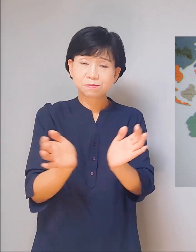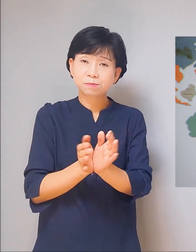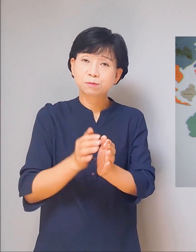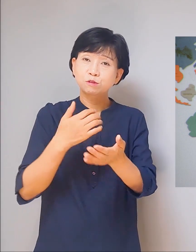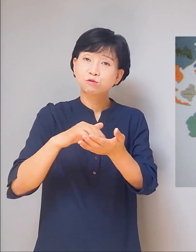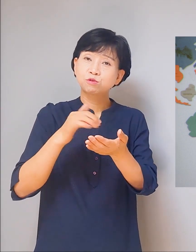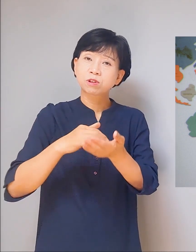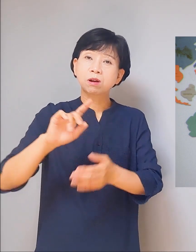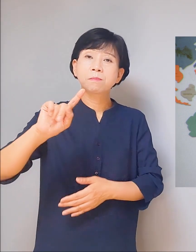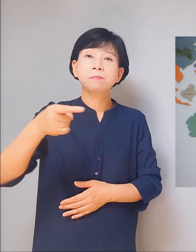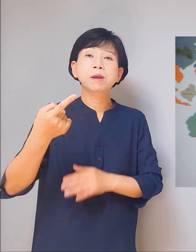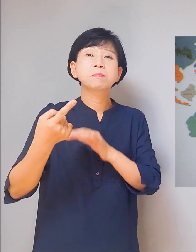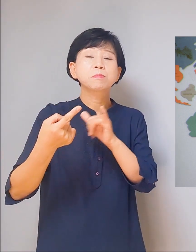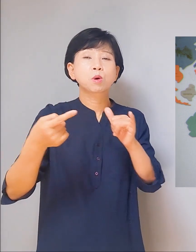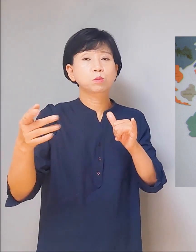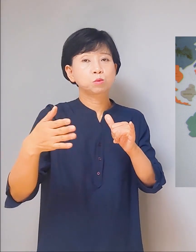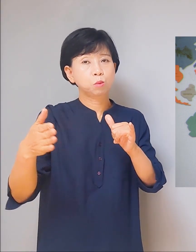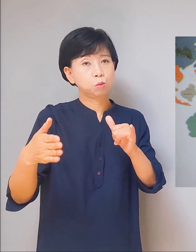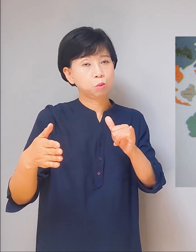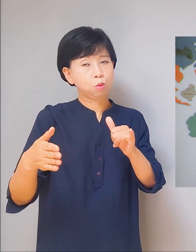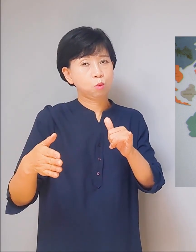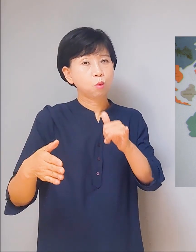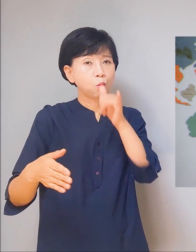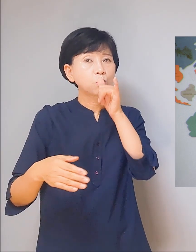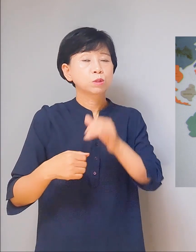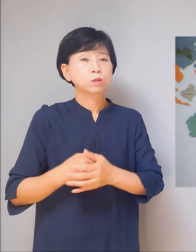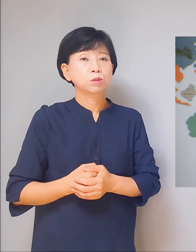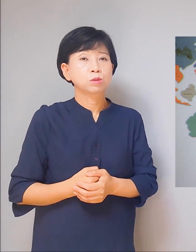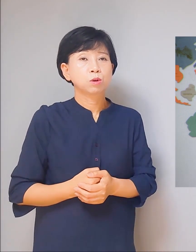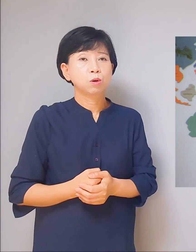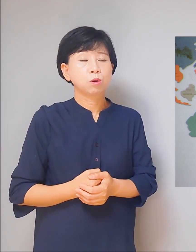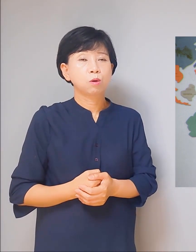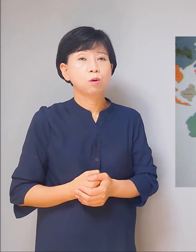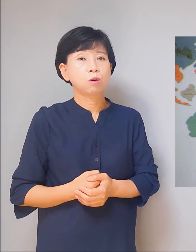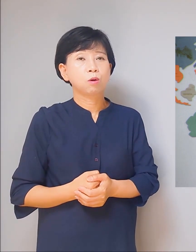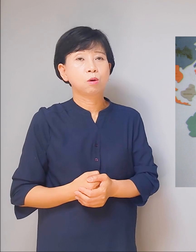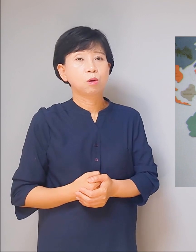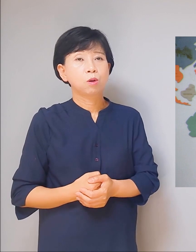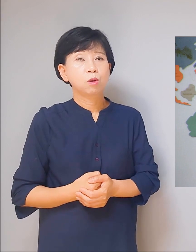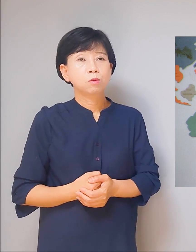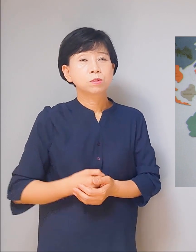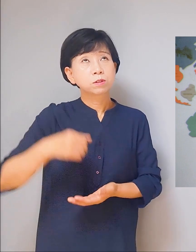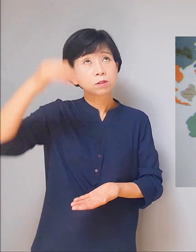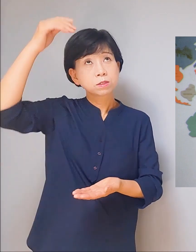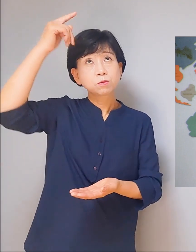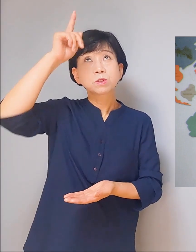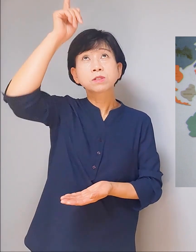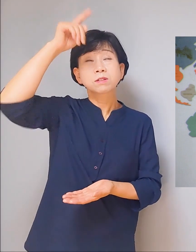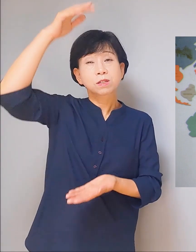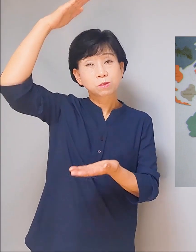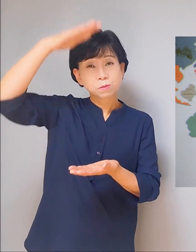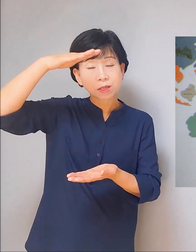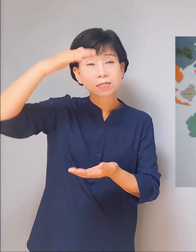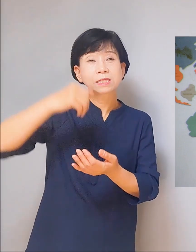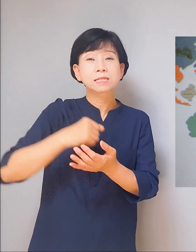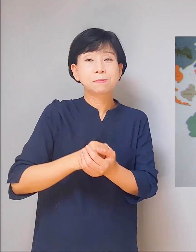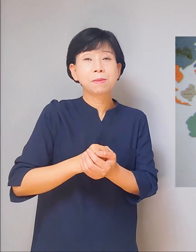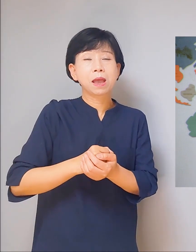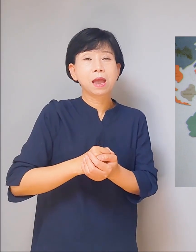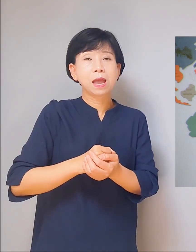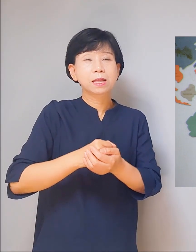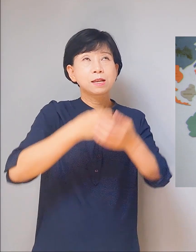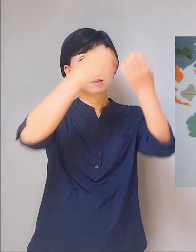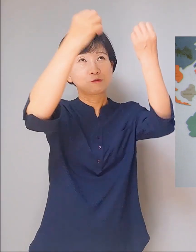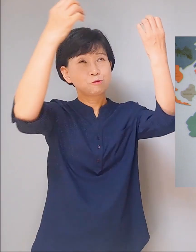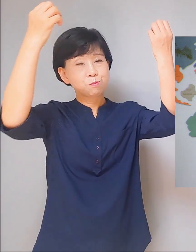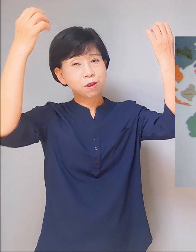명에 또 미리 또 장소를 보고 갔어요. 우리가 이제 천장이 좀 낮은 단점이 있지만 또 여러 조명들을 좀 사용하고 음향을